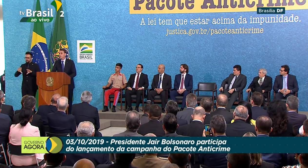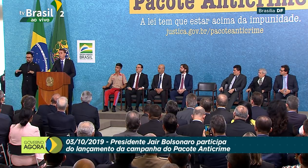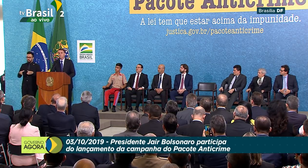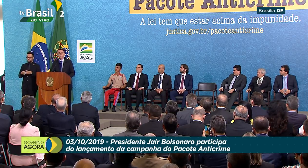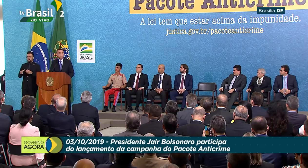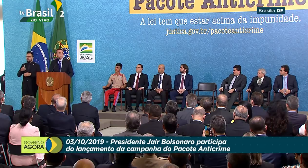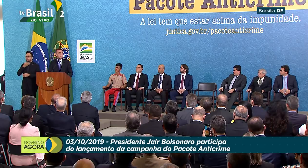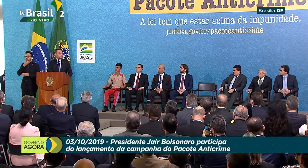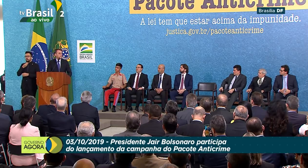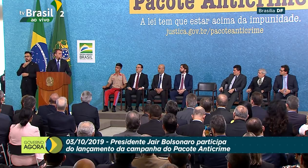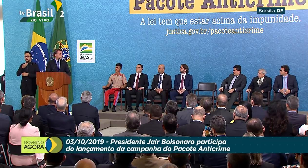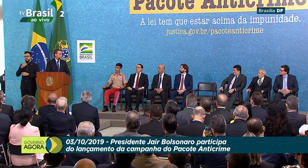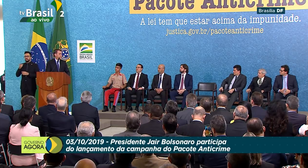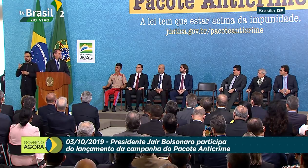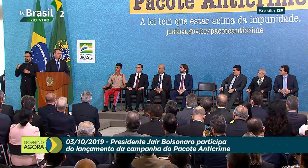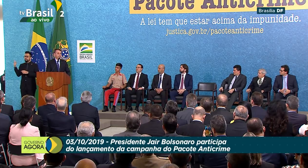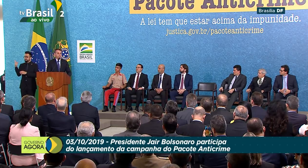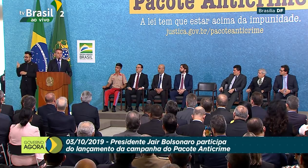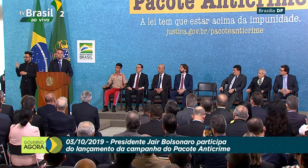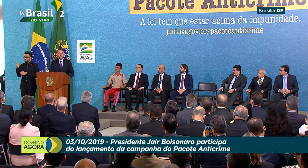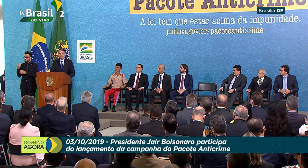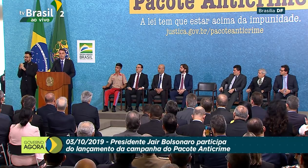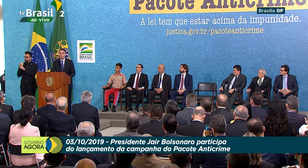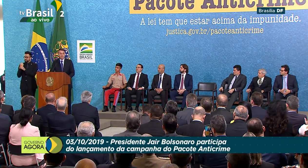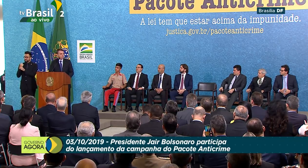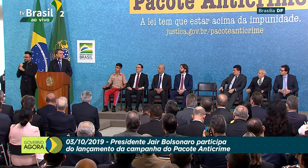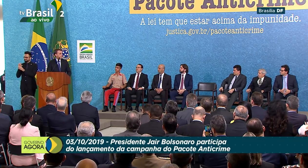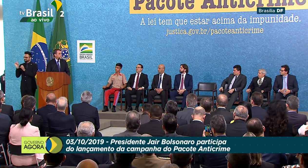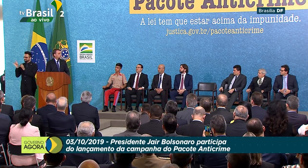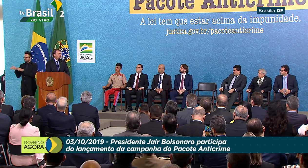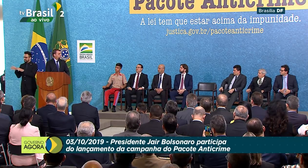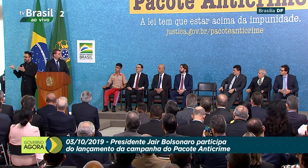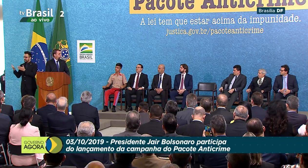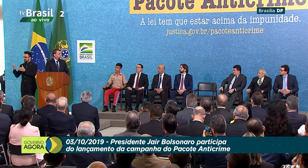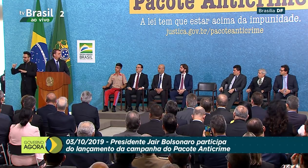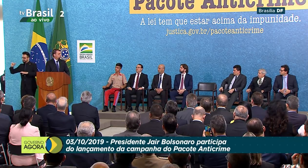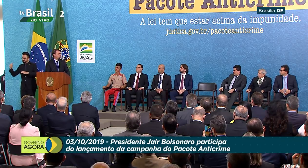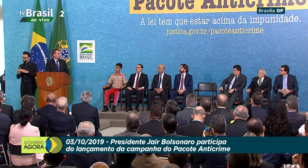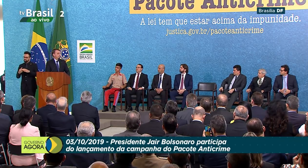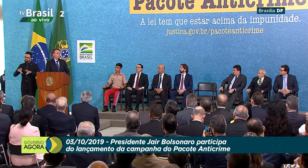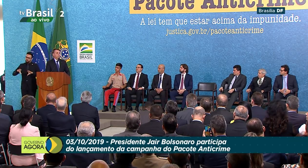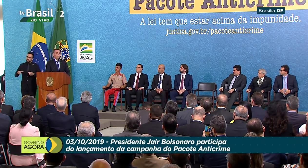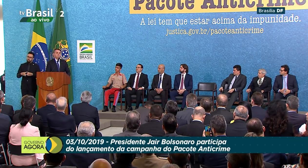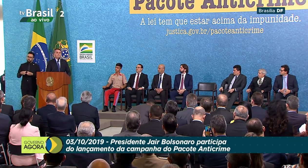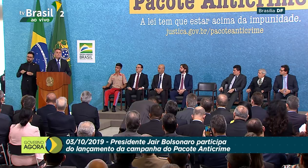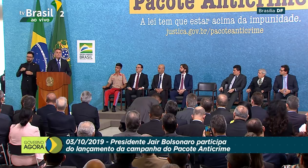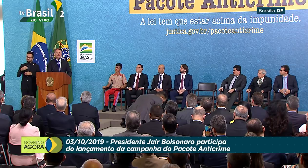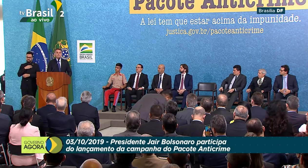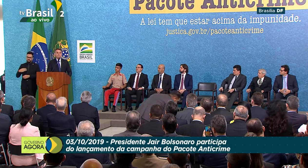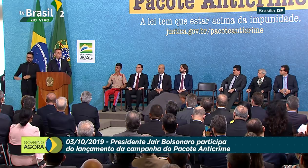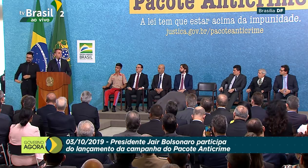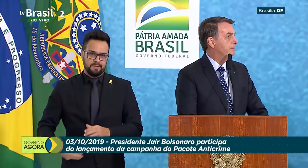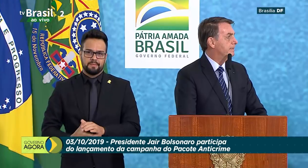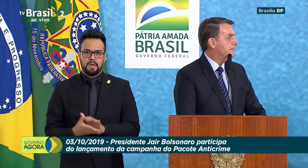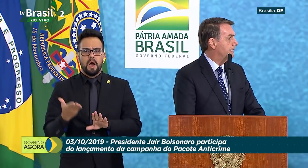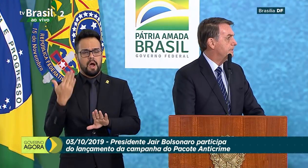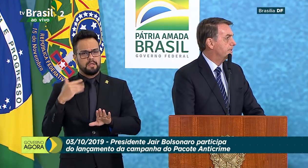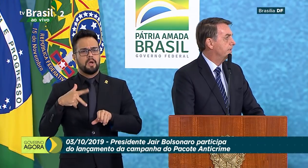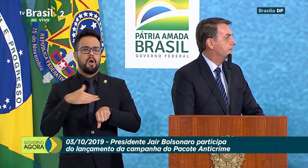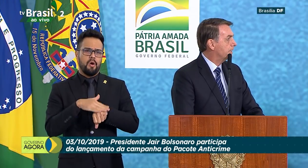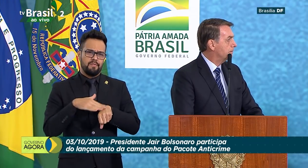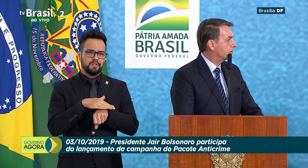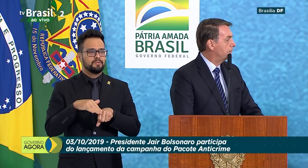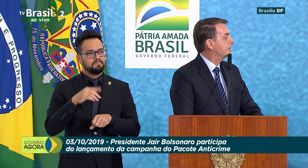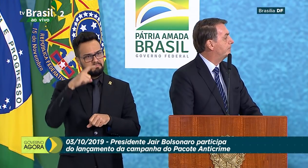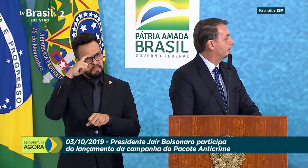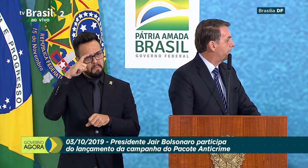de 22 anos de magistratura. E agora, em parte, nós conversamos muito, ele também sente